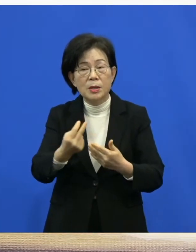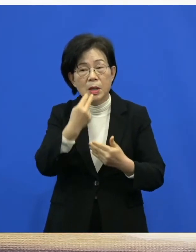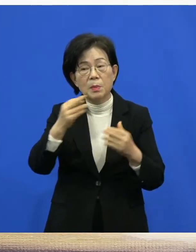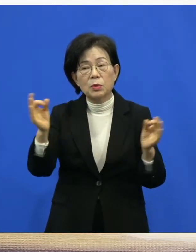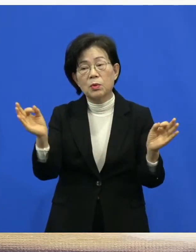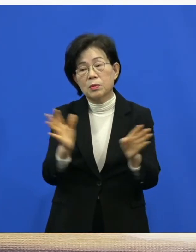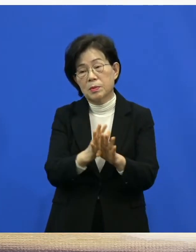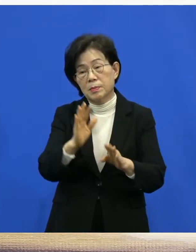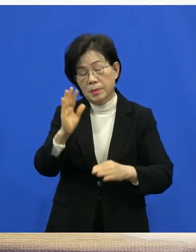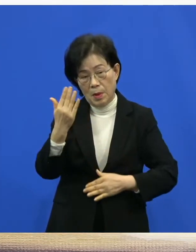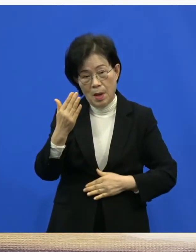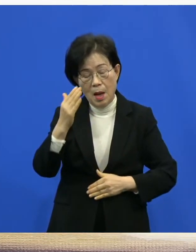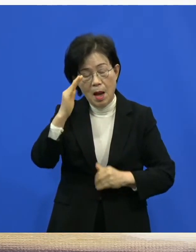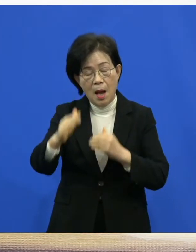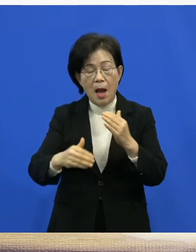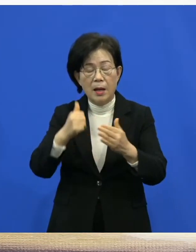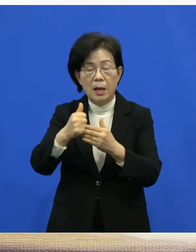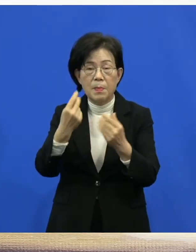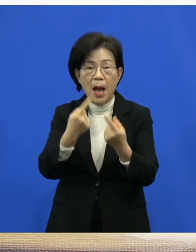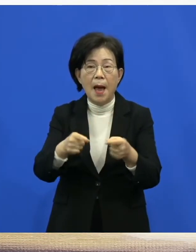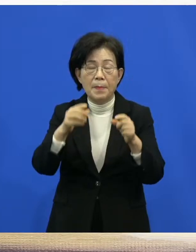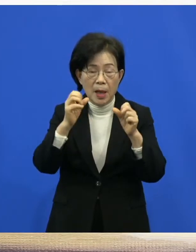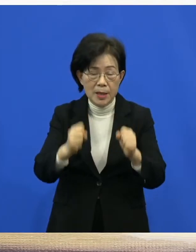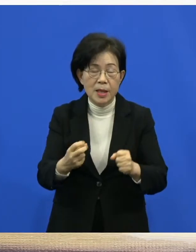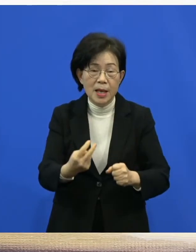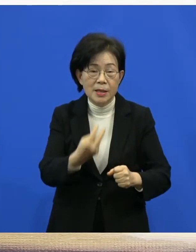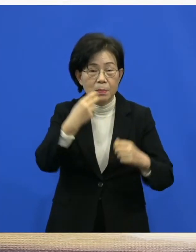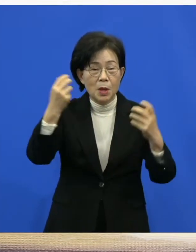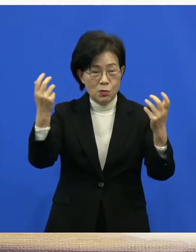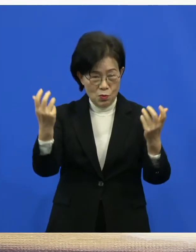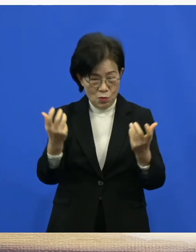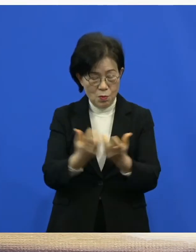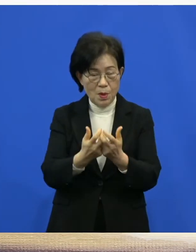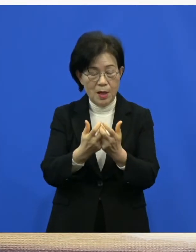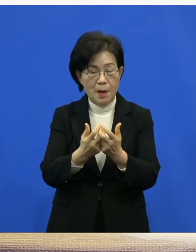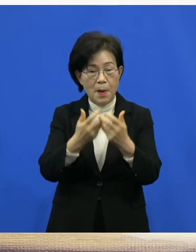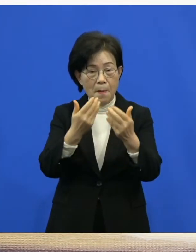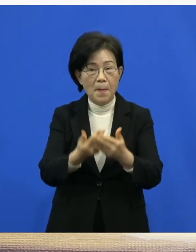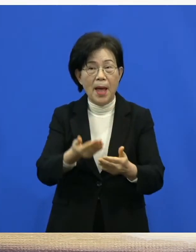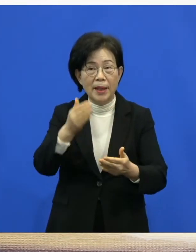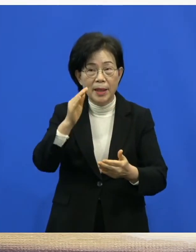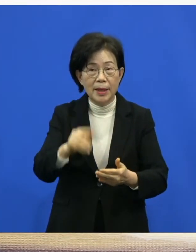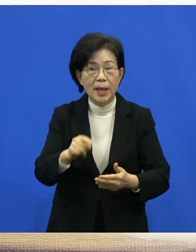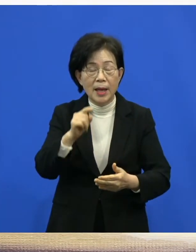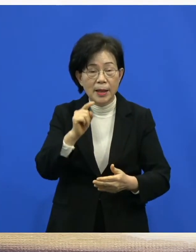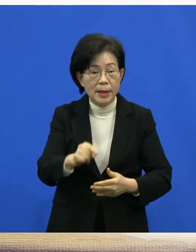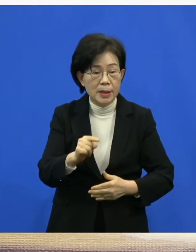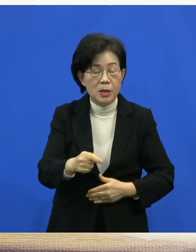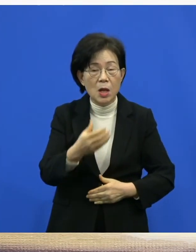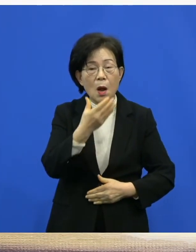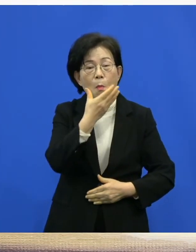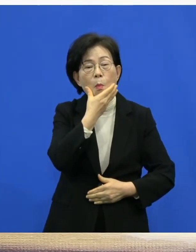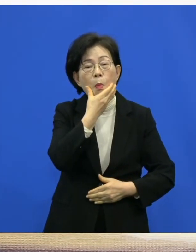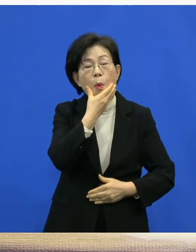소멸을, 지배를 받고, 하나님이 함께 하시면 생명의 충만함을 누리는데 그것을 우리는 복이라고 얘기합니다.